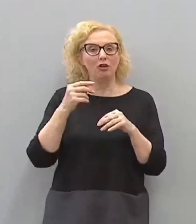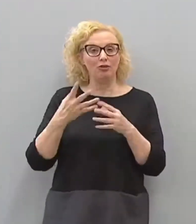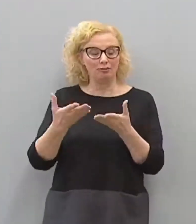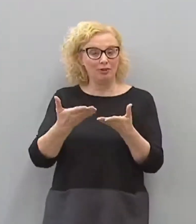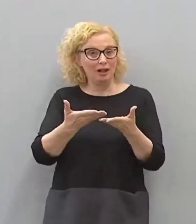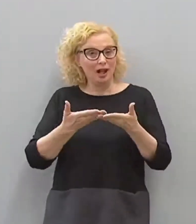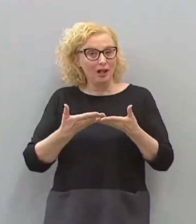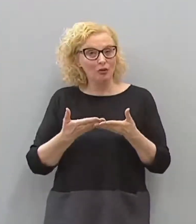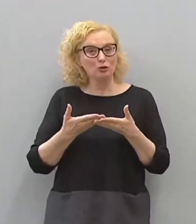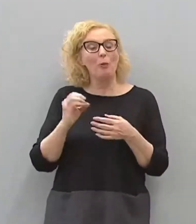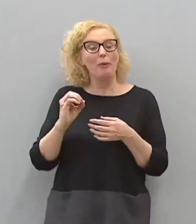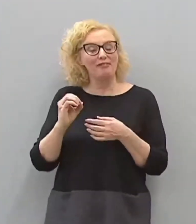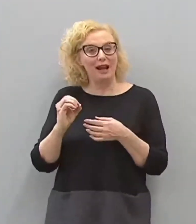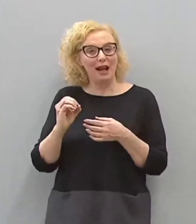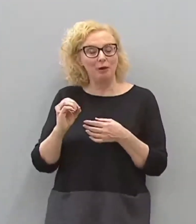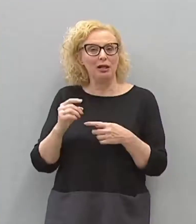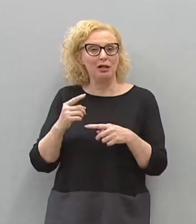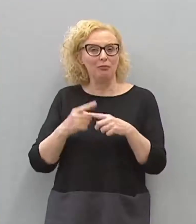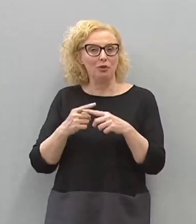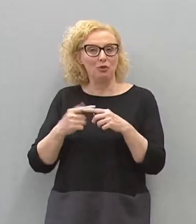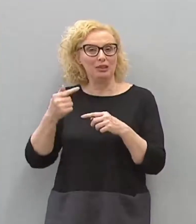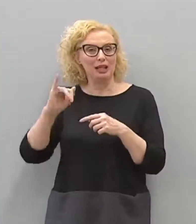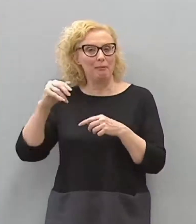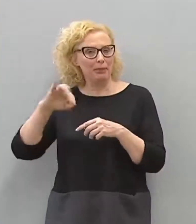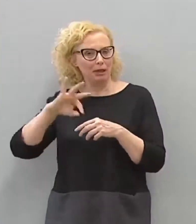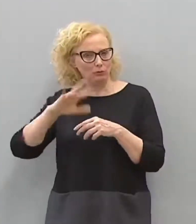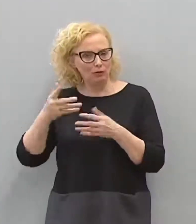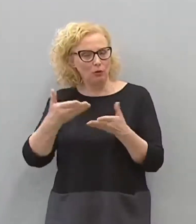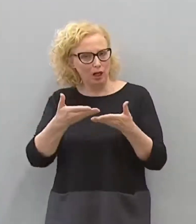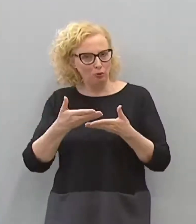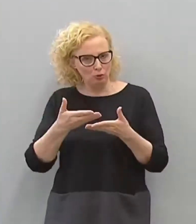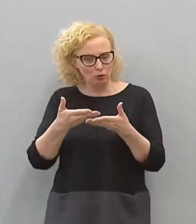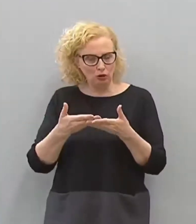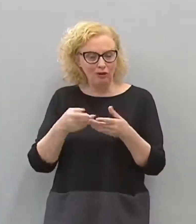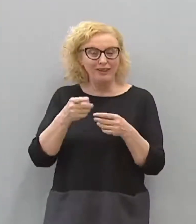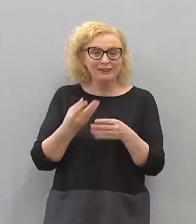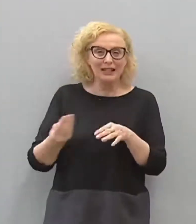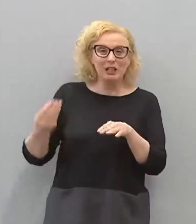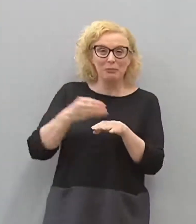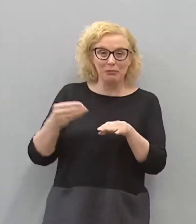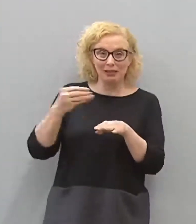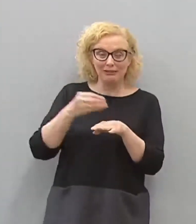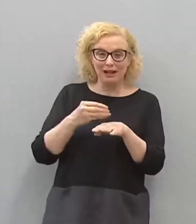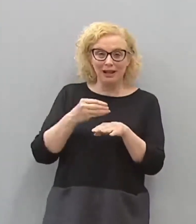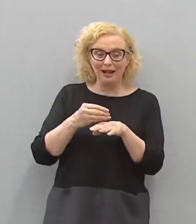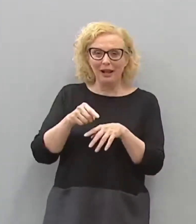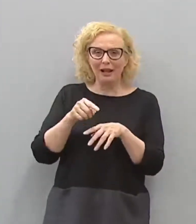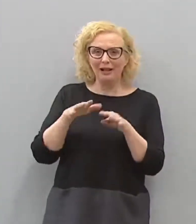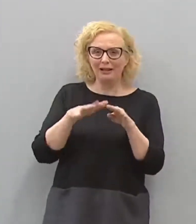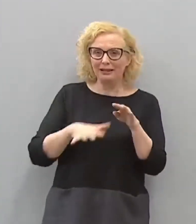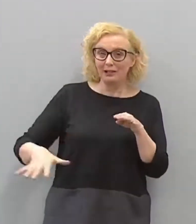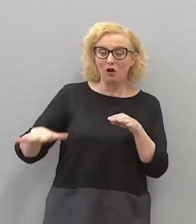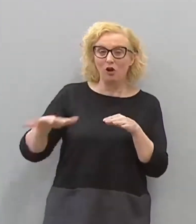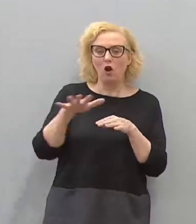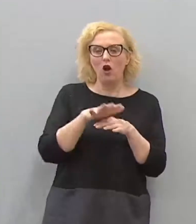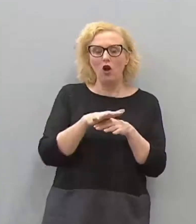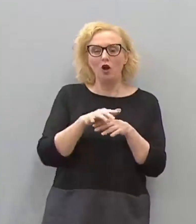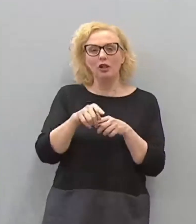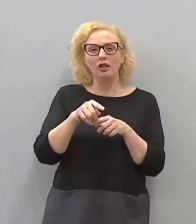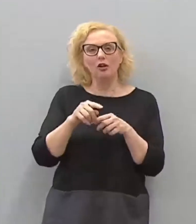di open fiber da un lato e di team dall'altro è quello di implementare l'introduzione del territorio con queste